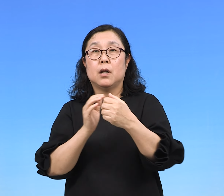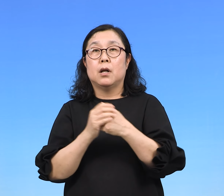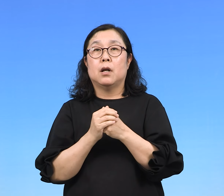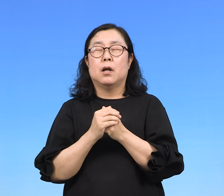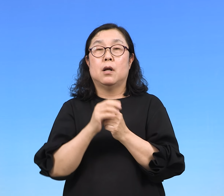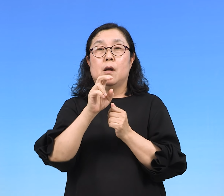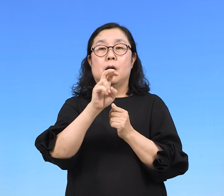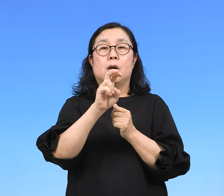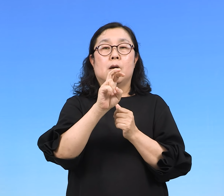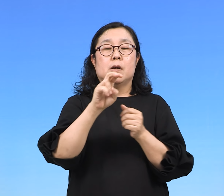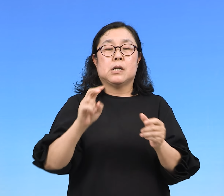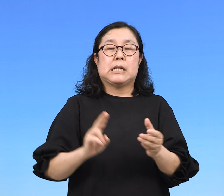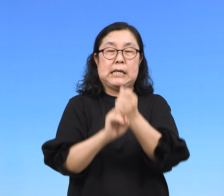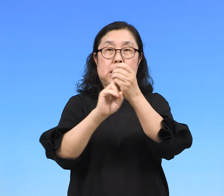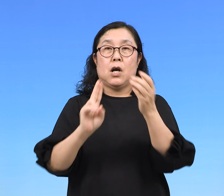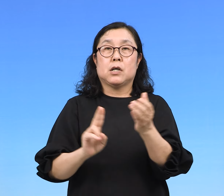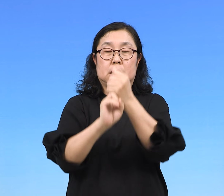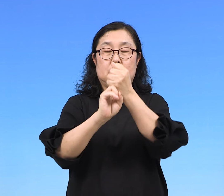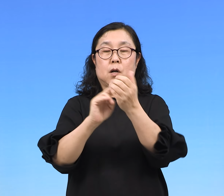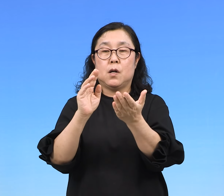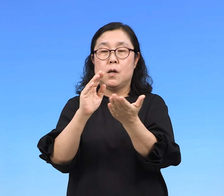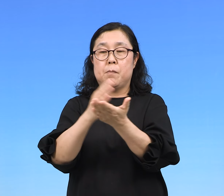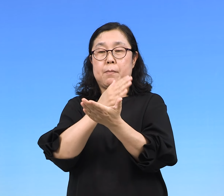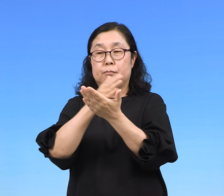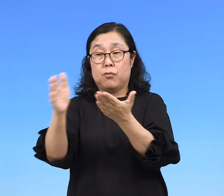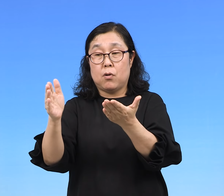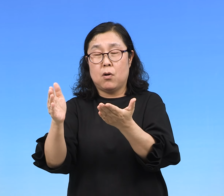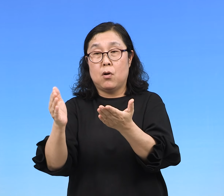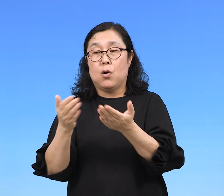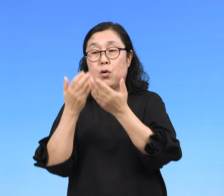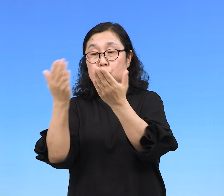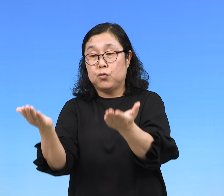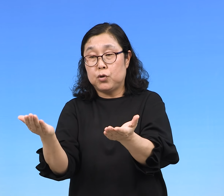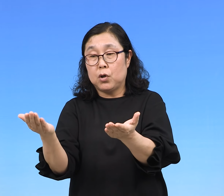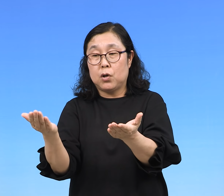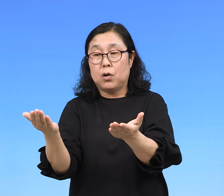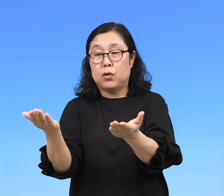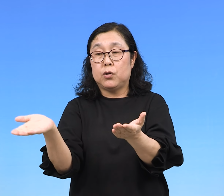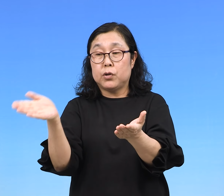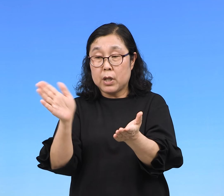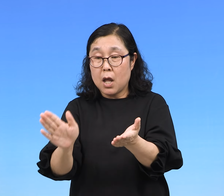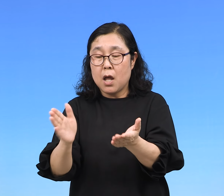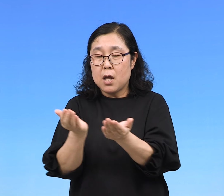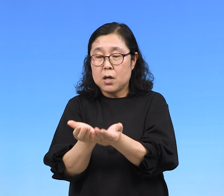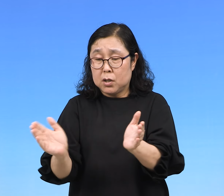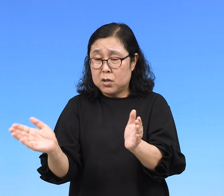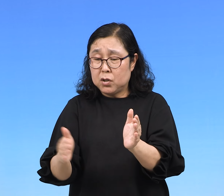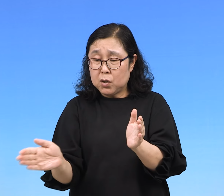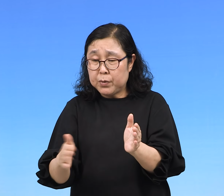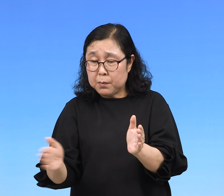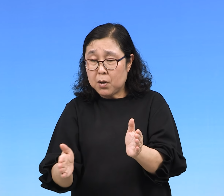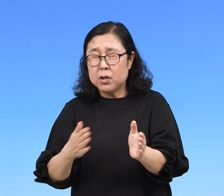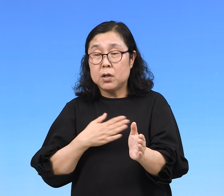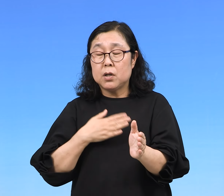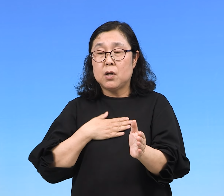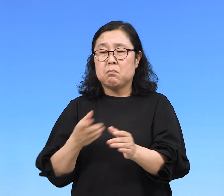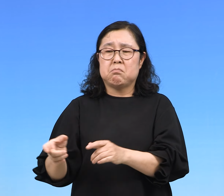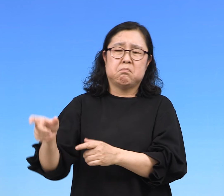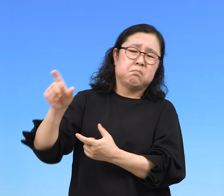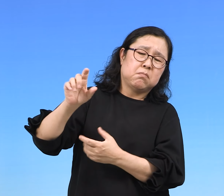영어 성경에 보니까 미라클로 되어 있더라고요. 기적을 베풀어 주시는 거예요. 기적을 베풀면 뭐합니까? 쏟아버리는데, 편견을